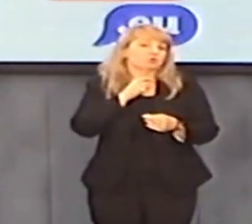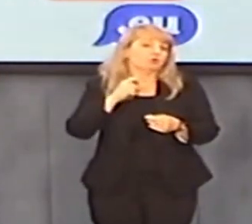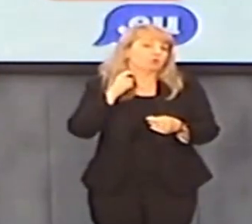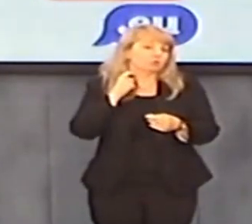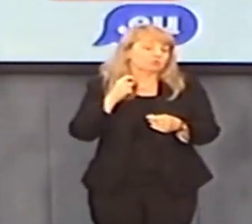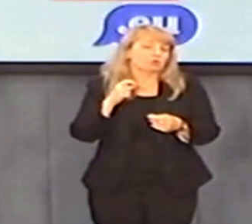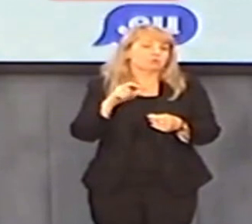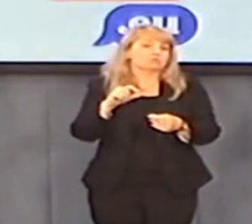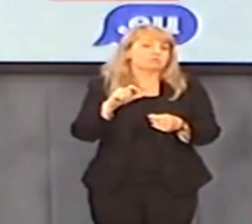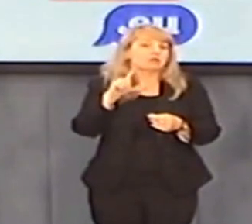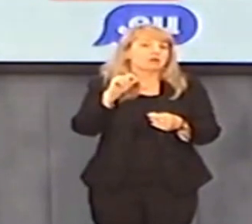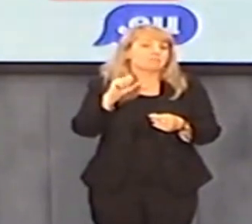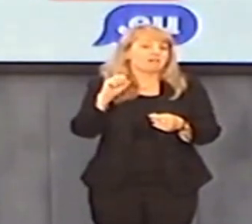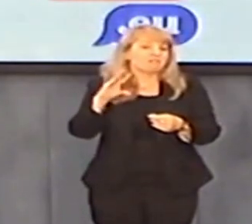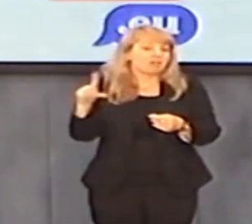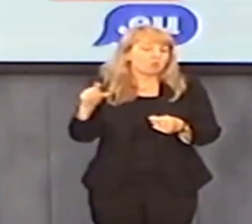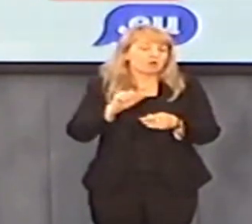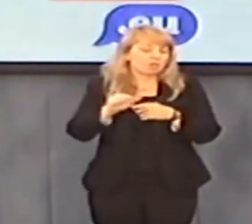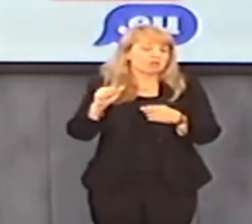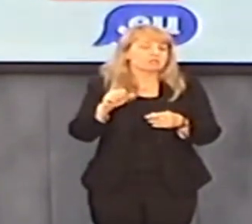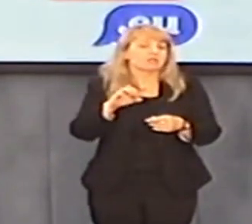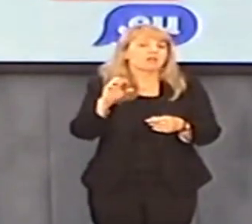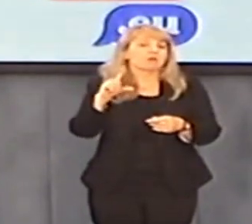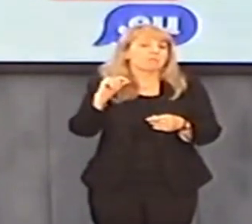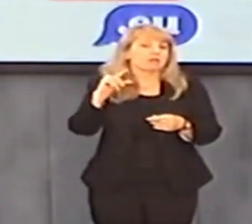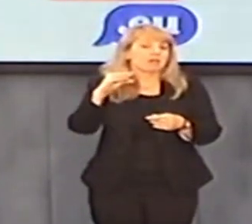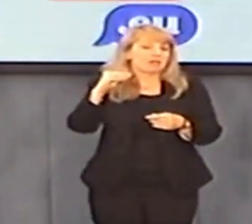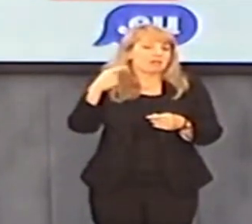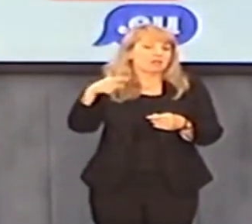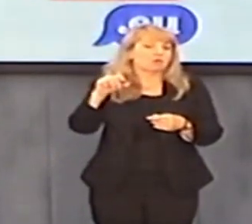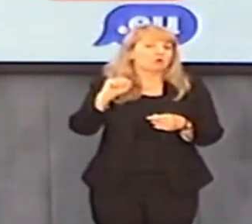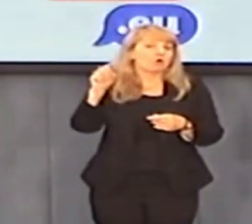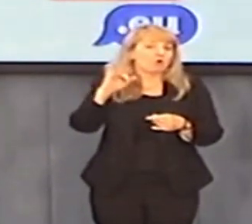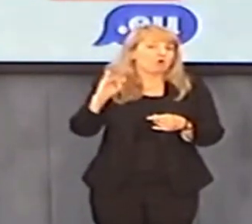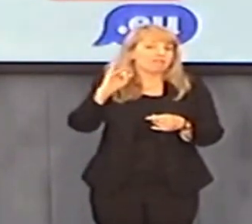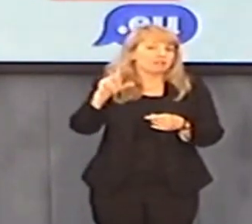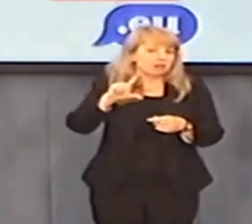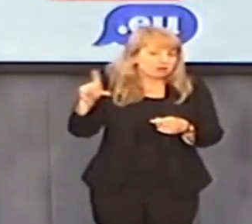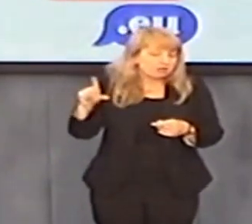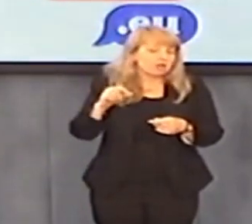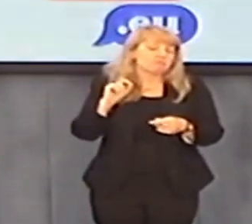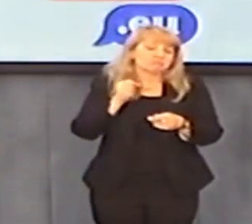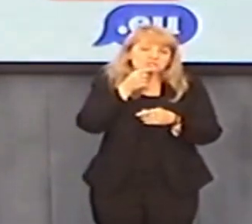jest pedofilem, ale oskarżenia wobec niego zostały już wysunięte.